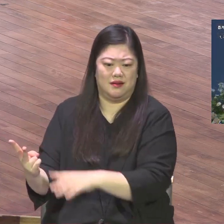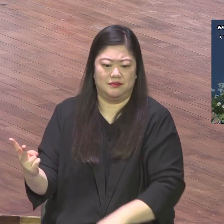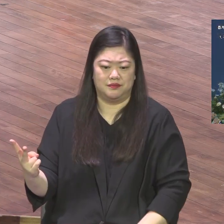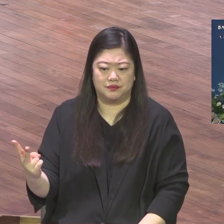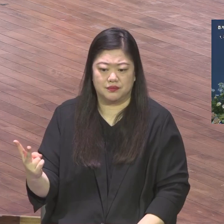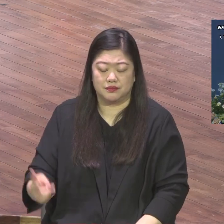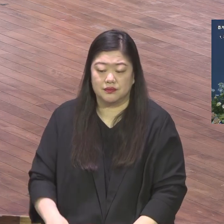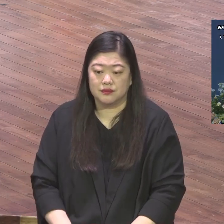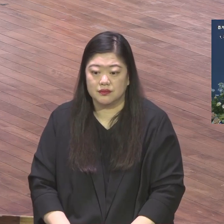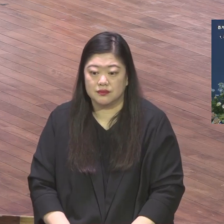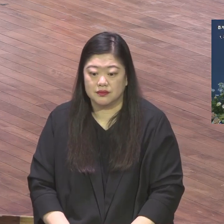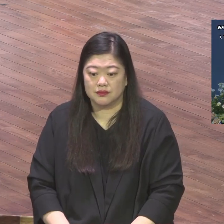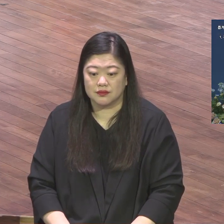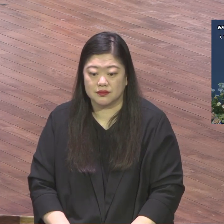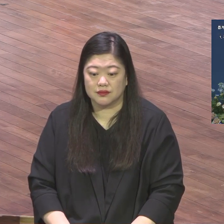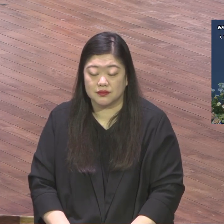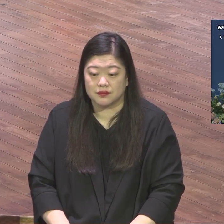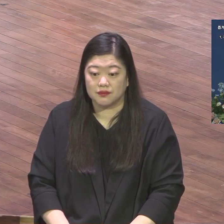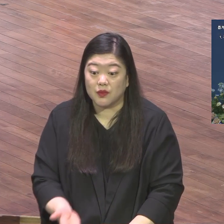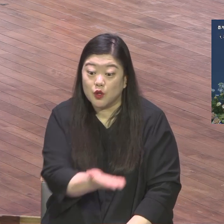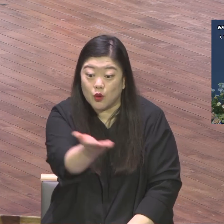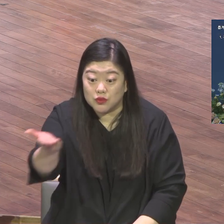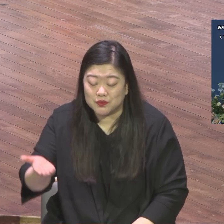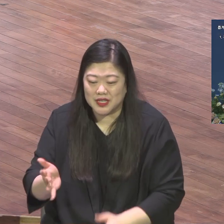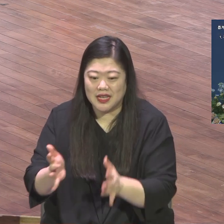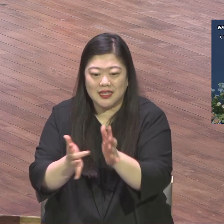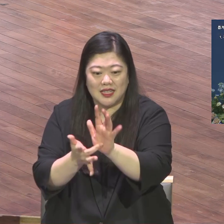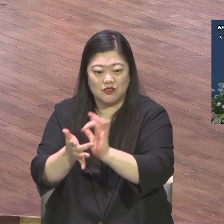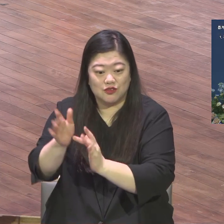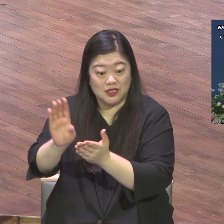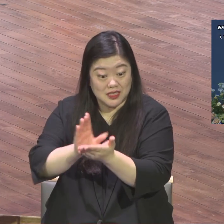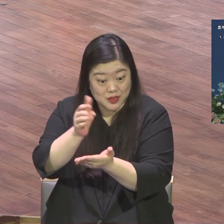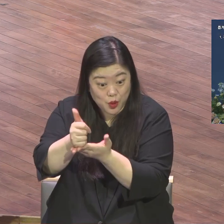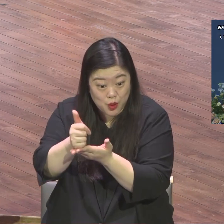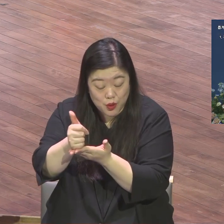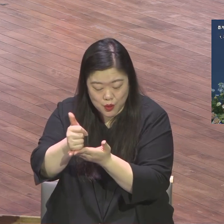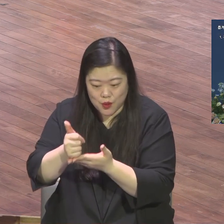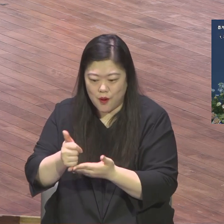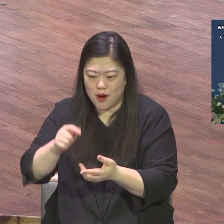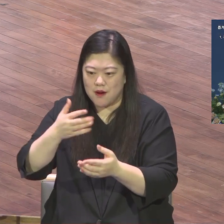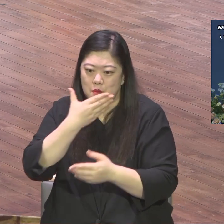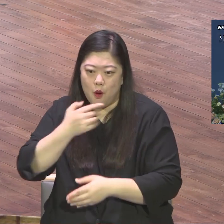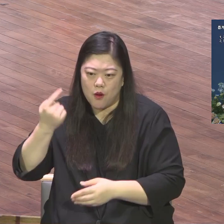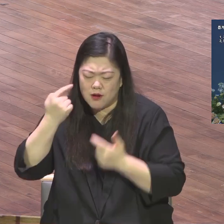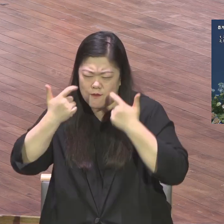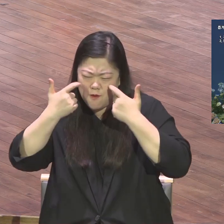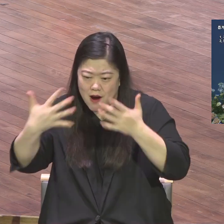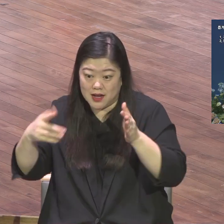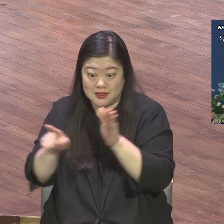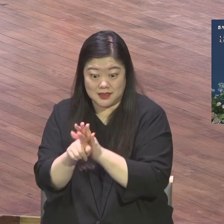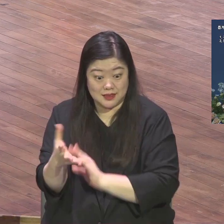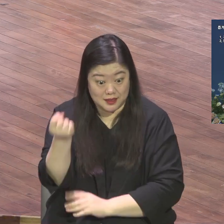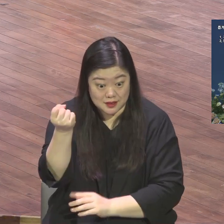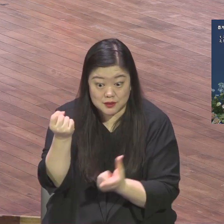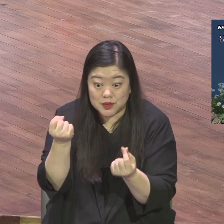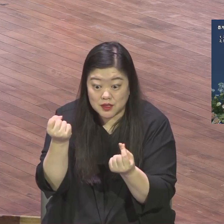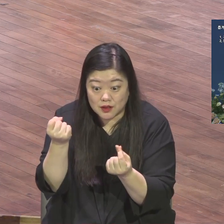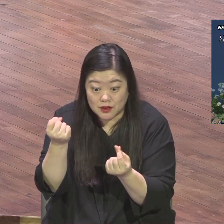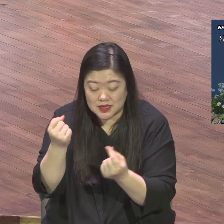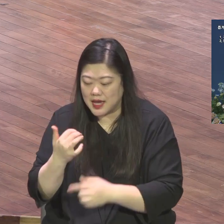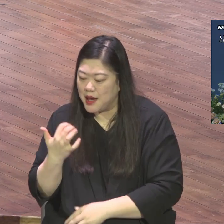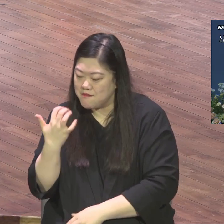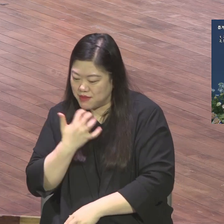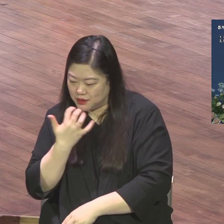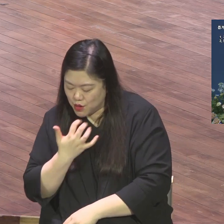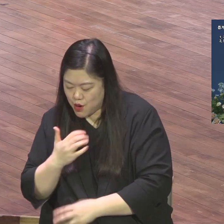보고 들은 것을 말하는 증인의 사울입니다. 여러분 베드로와 요한의 확신에 참 담대한 이 답변과